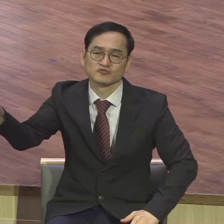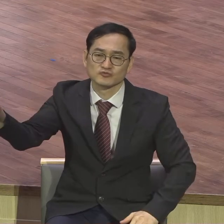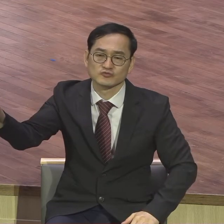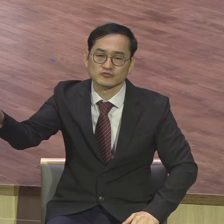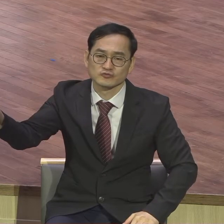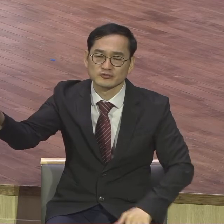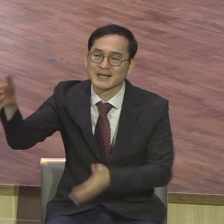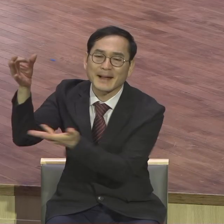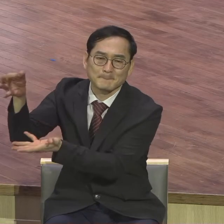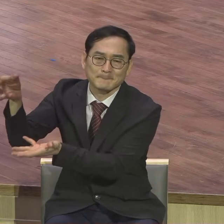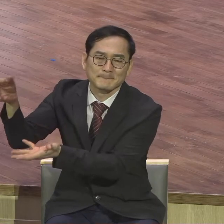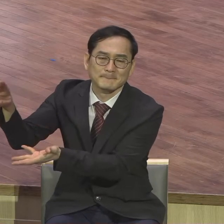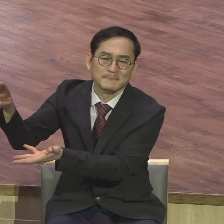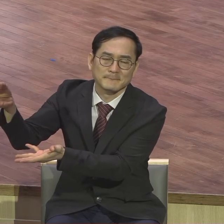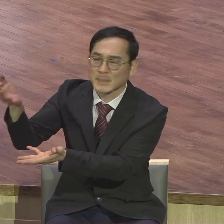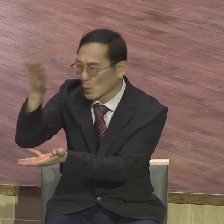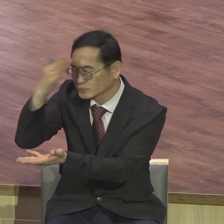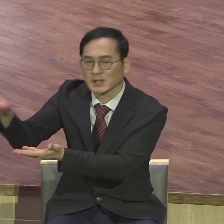보세요.